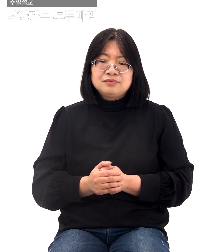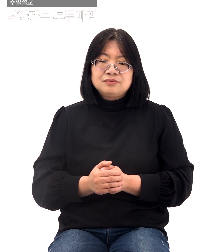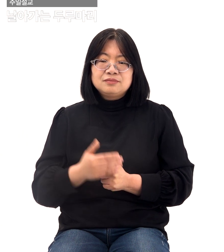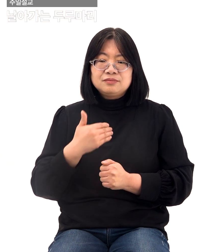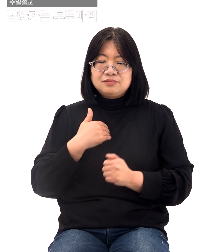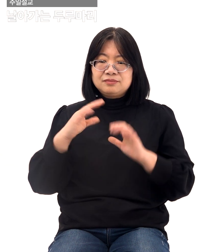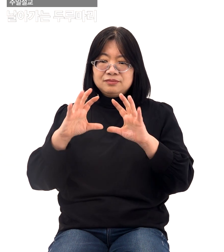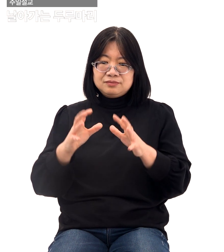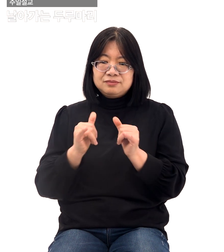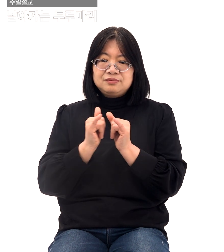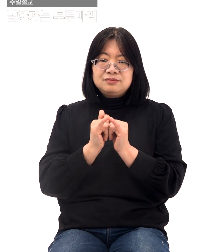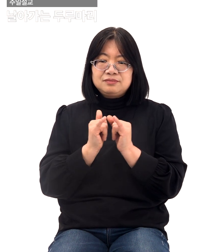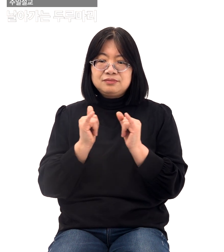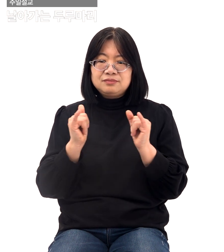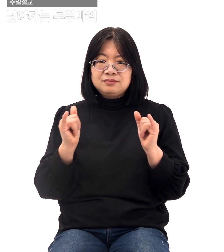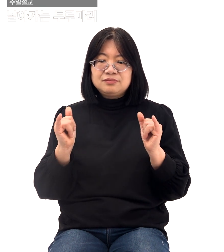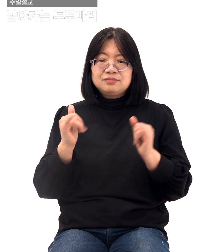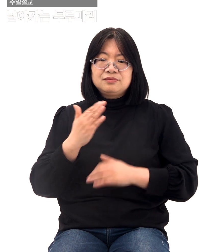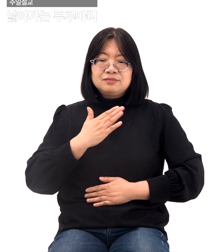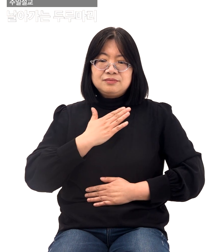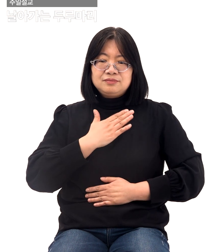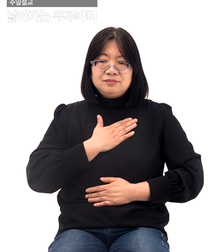내 백성이